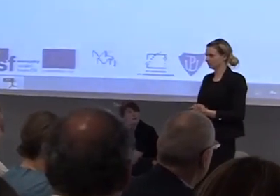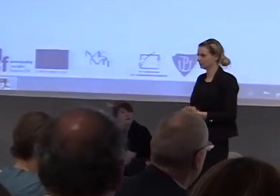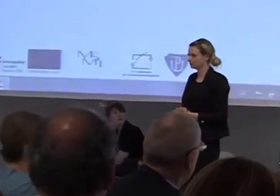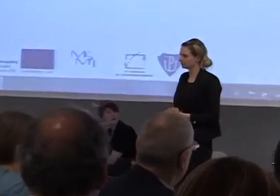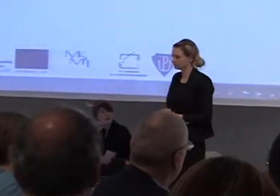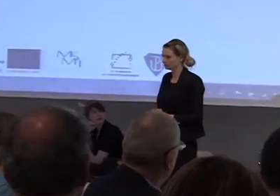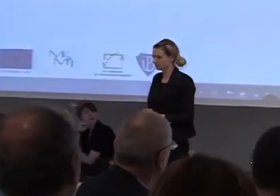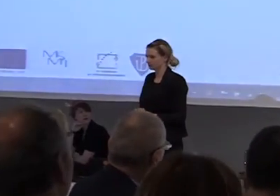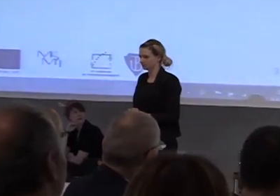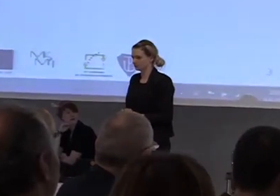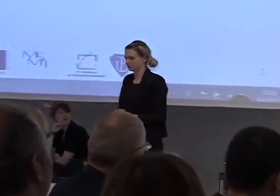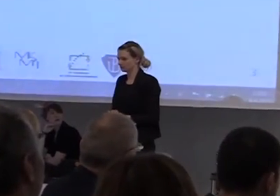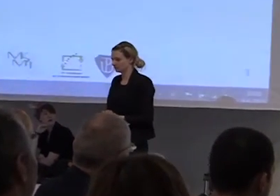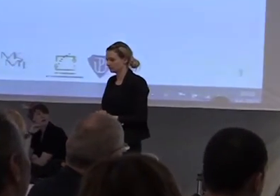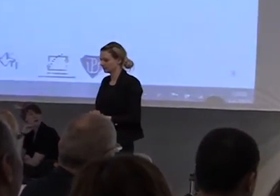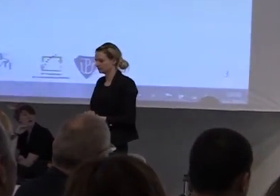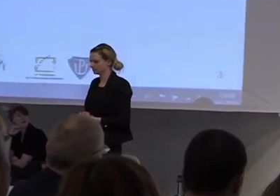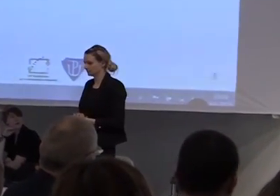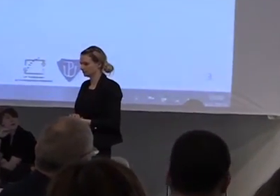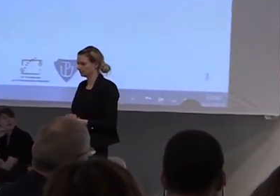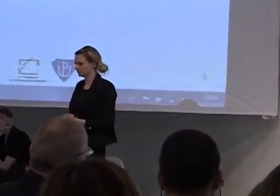understood in very different ways.